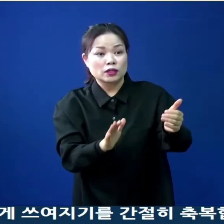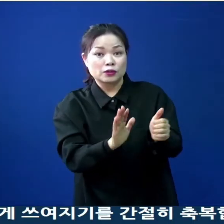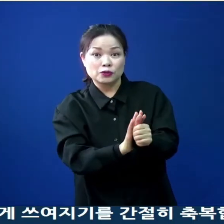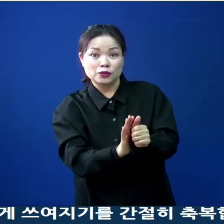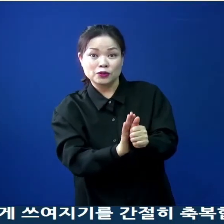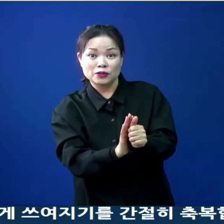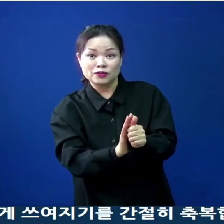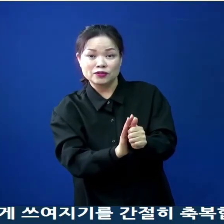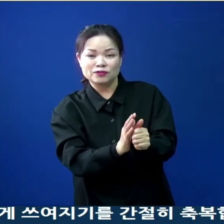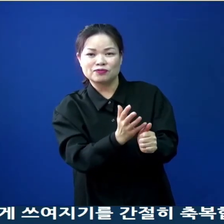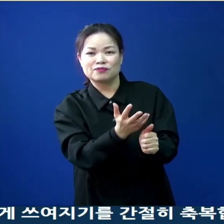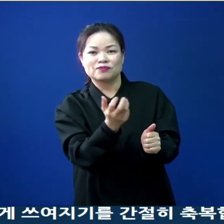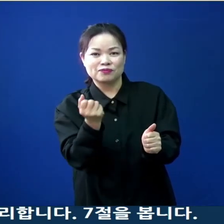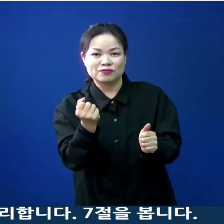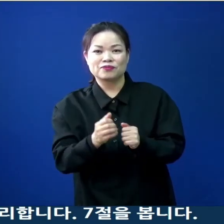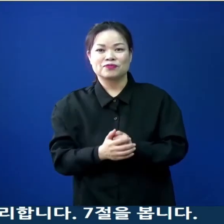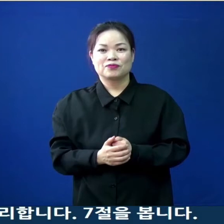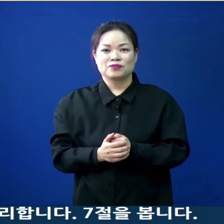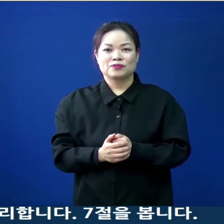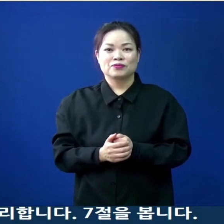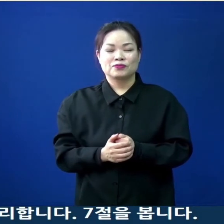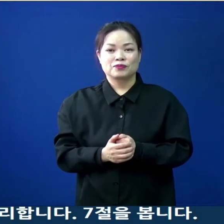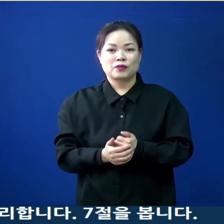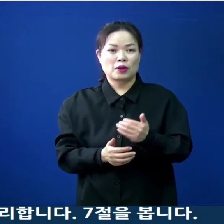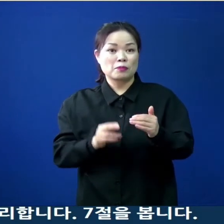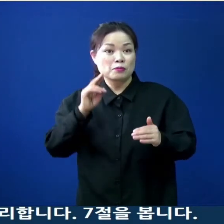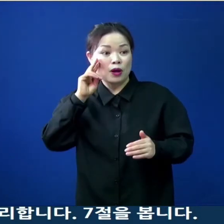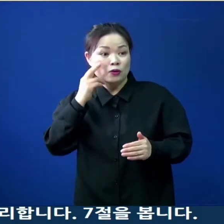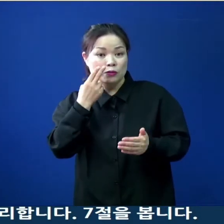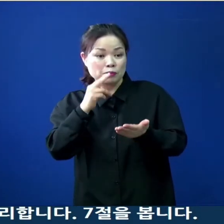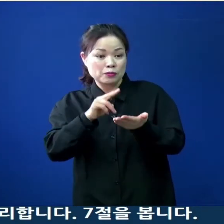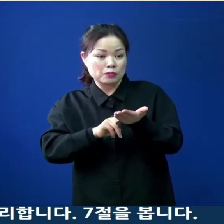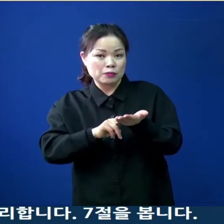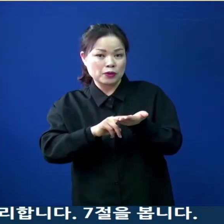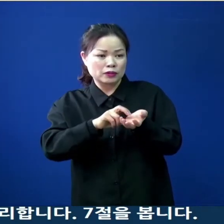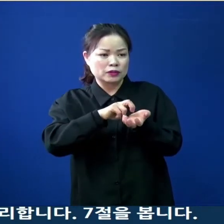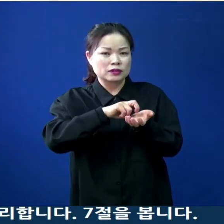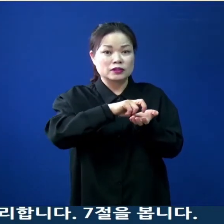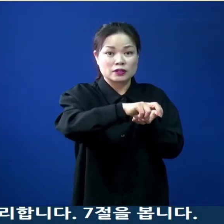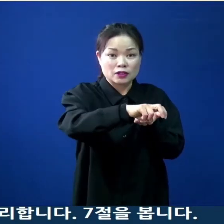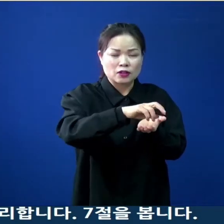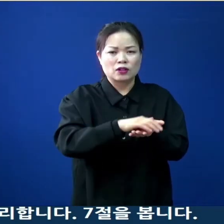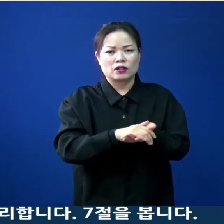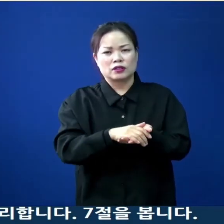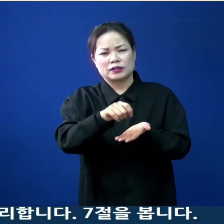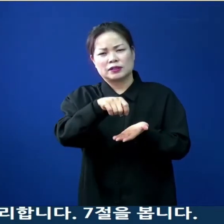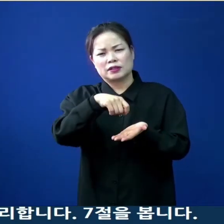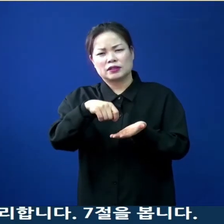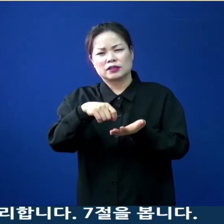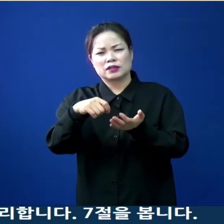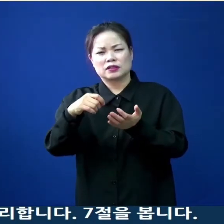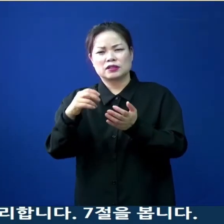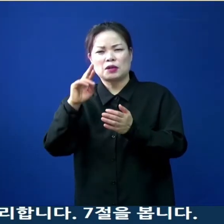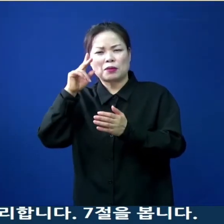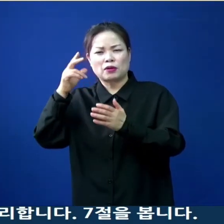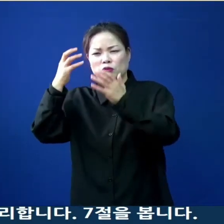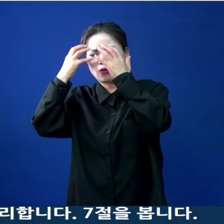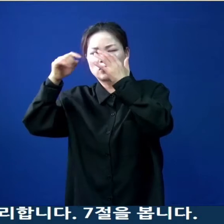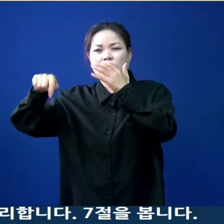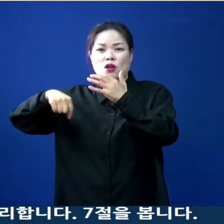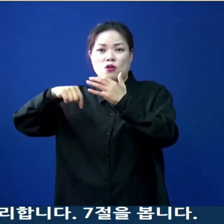위로를 받았노라. 여러분, 바울이 지금 편지를 쓰고 있지만 사실 바울도 큰 고난 가운데